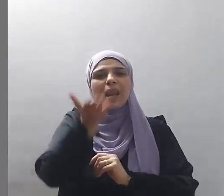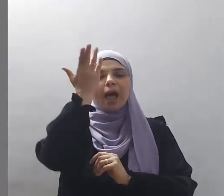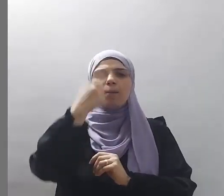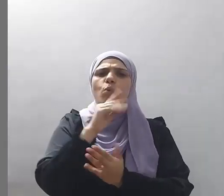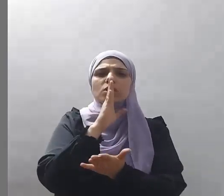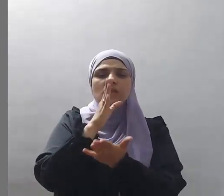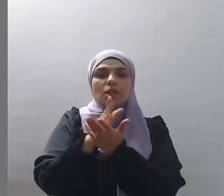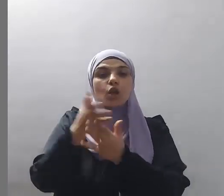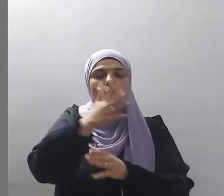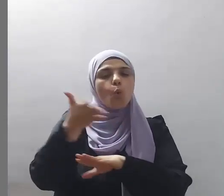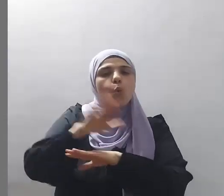والصديقين والشهداء